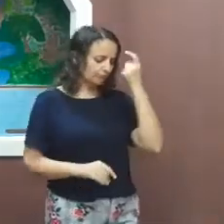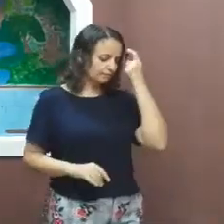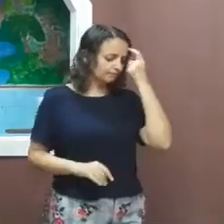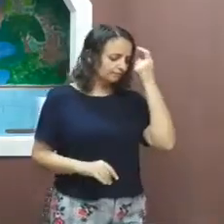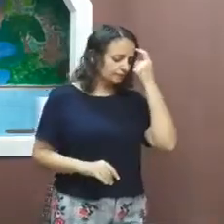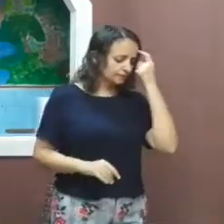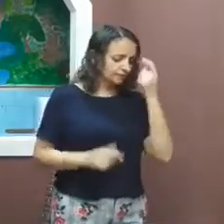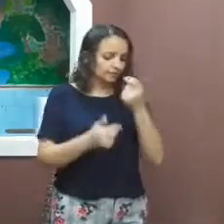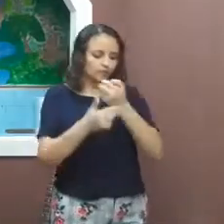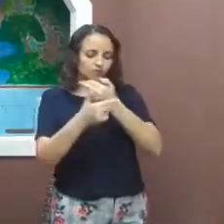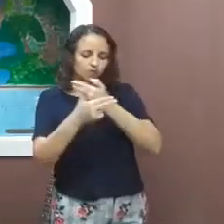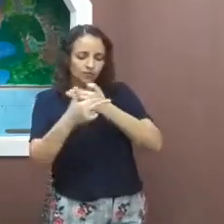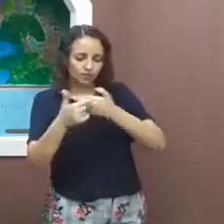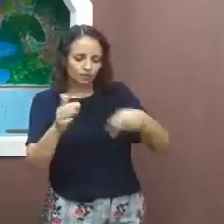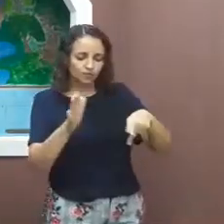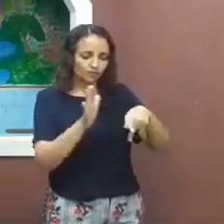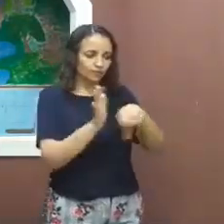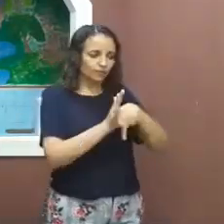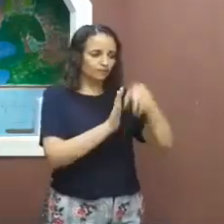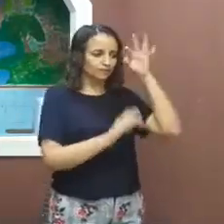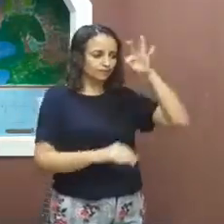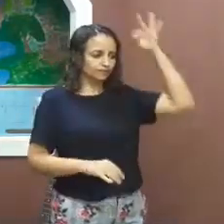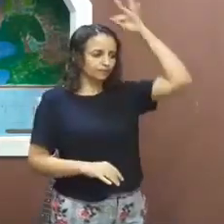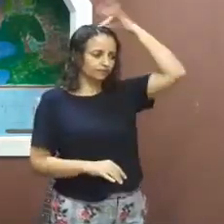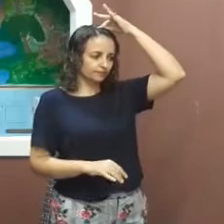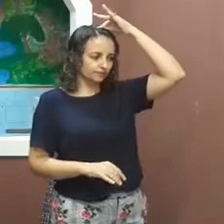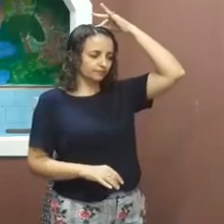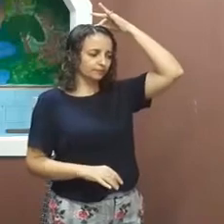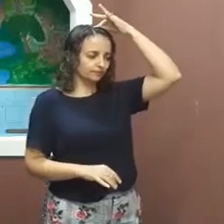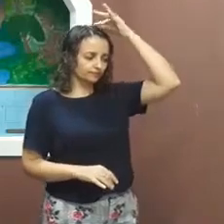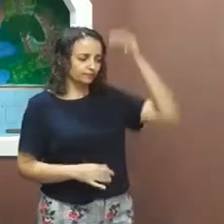Pensamento de coisas espirituais.